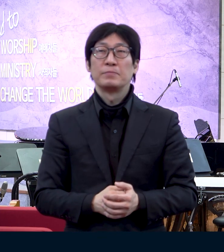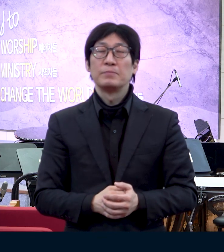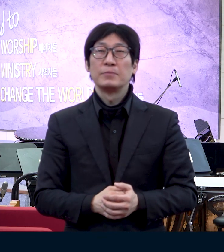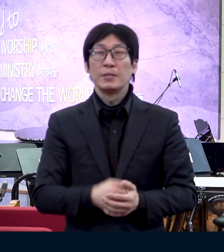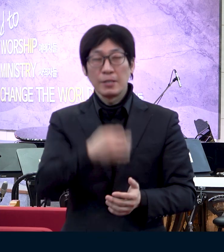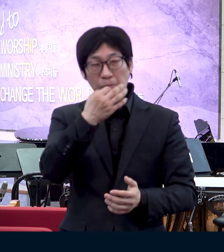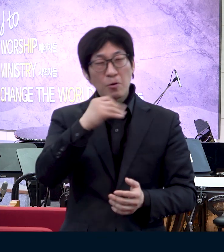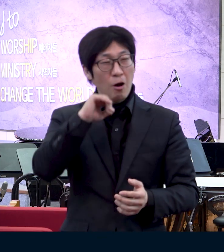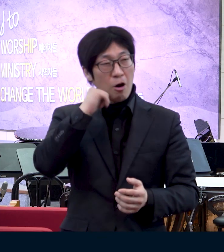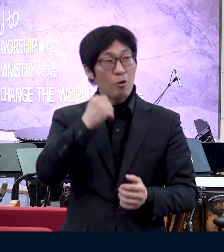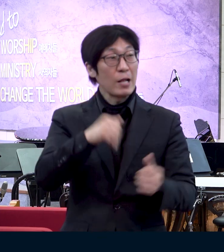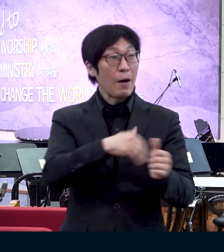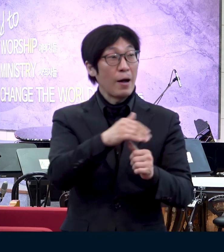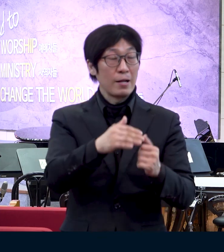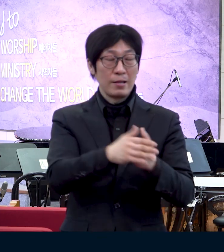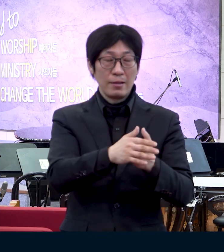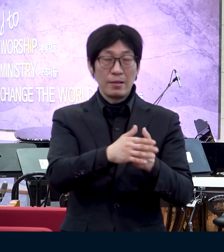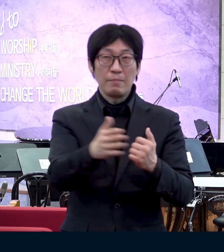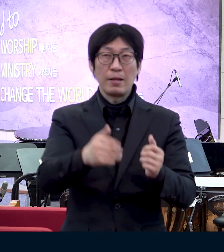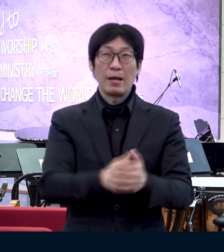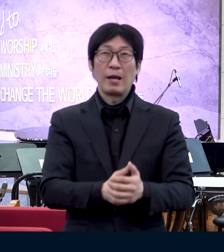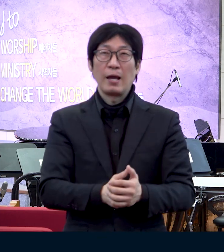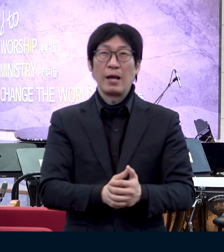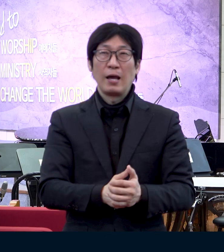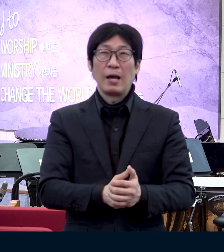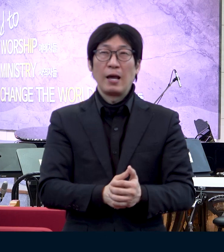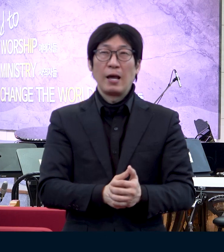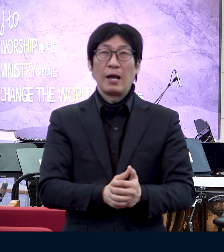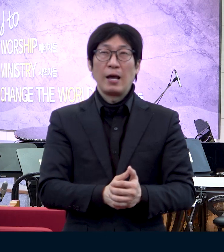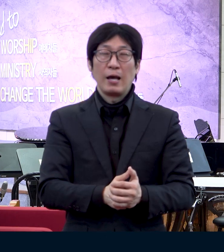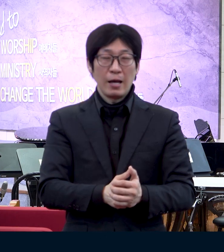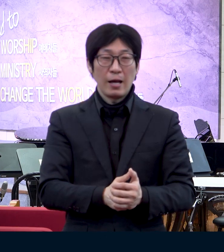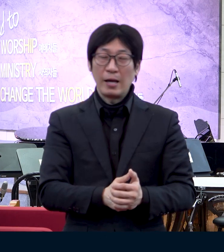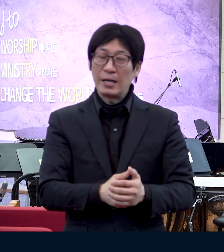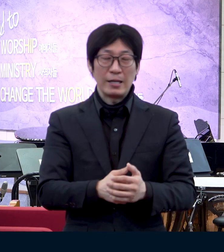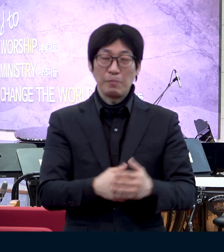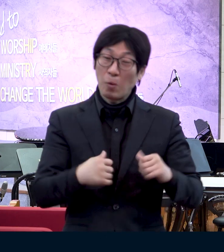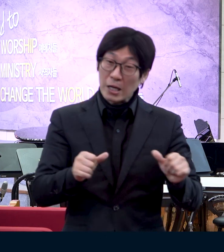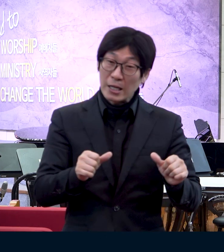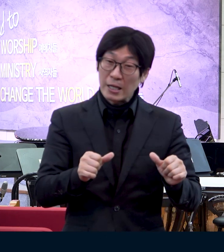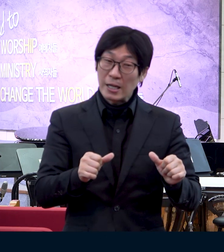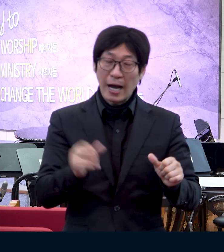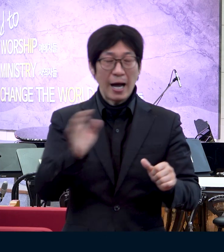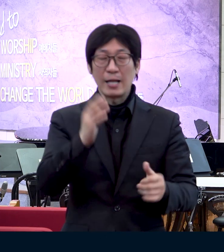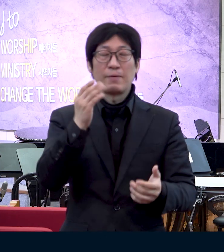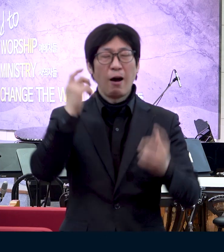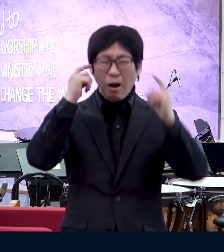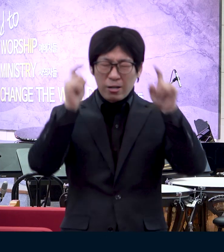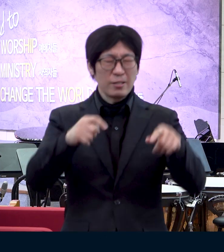뭐 힘들고 어려우니까 그래서 아니요, 그렇게 어리석은 짓 하지 마세요. 아니에요, 그렇지